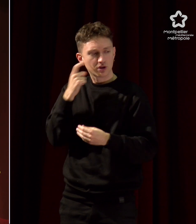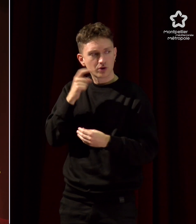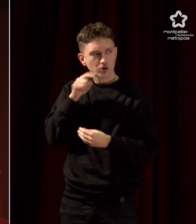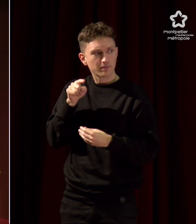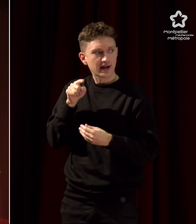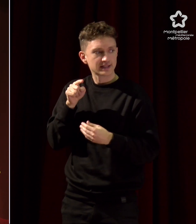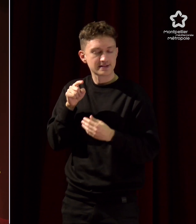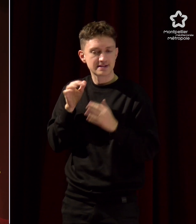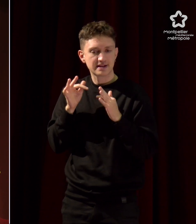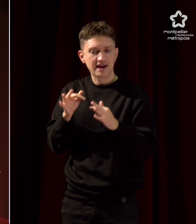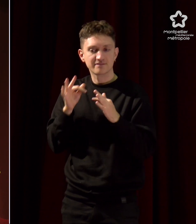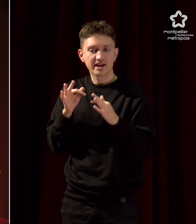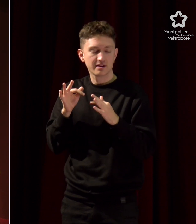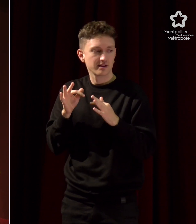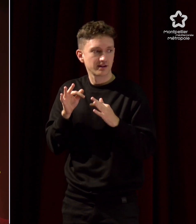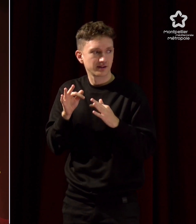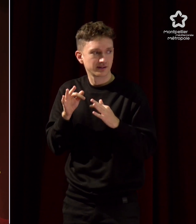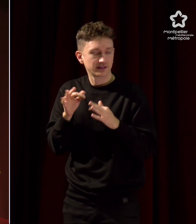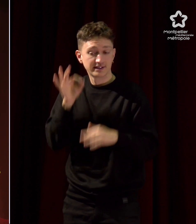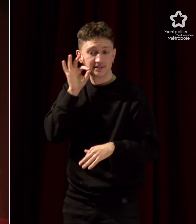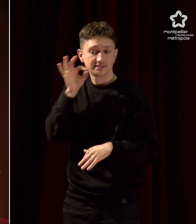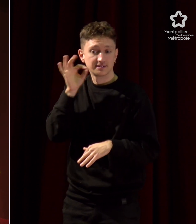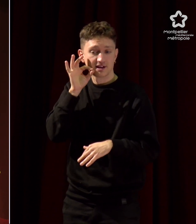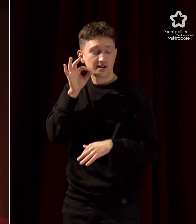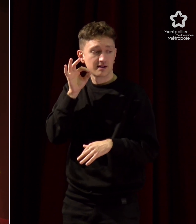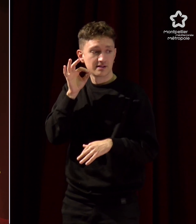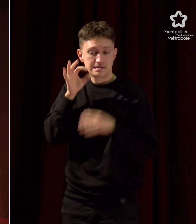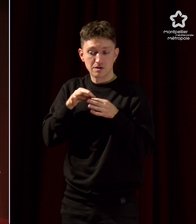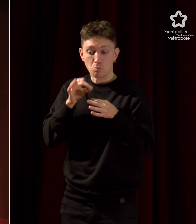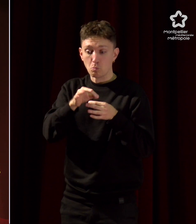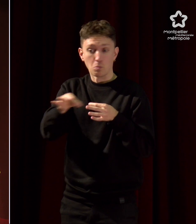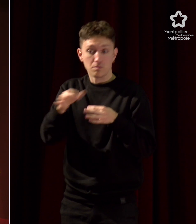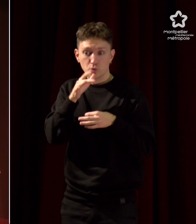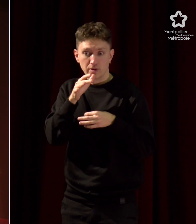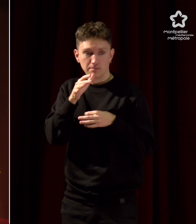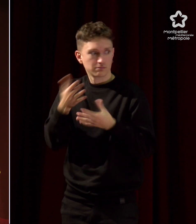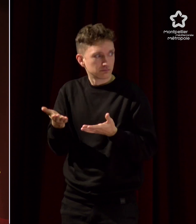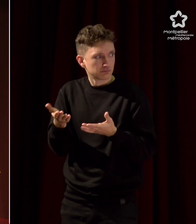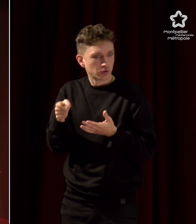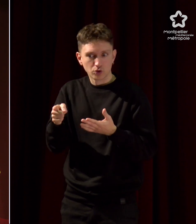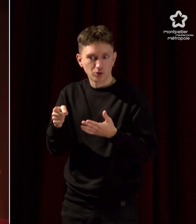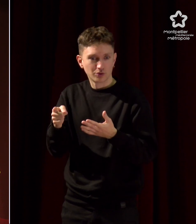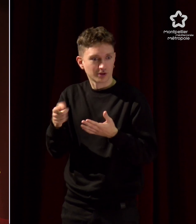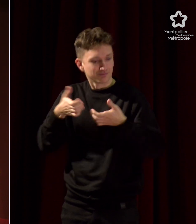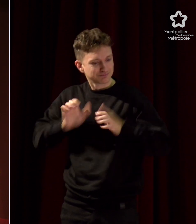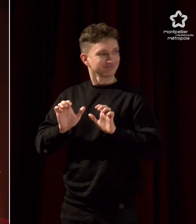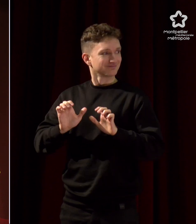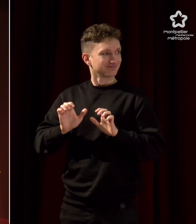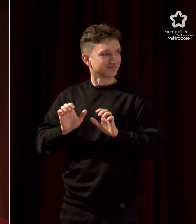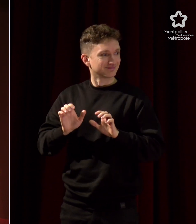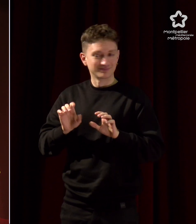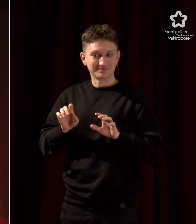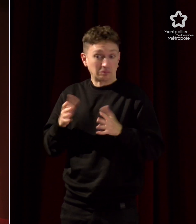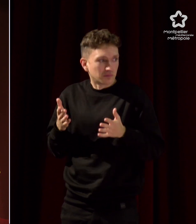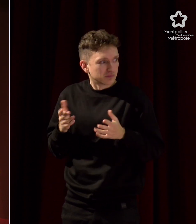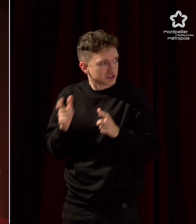le virus du VIH, du sida, n'opérait pas et qu'ils étaient un petit peu sauvegardés. Alors,